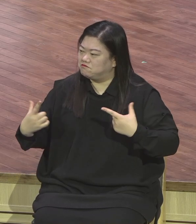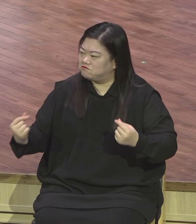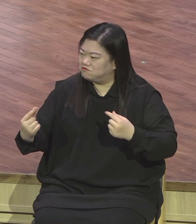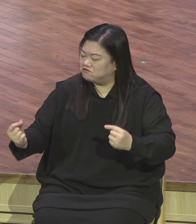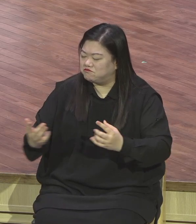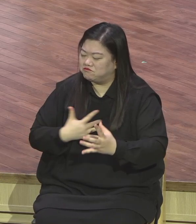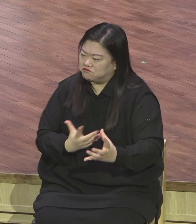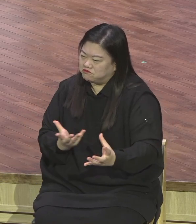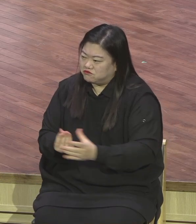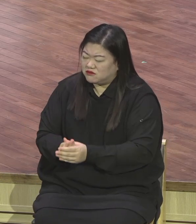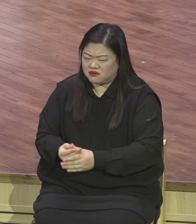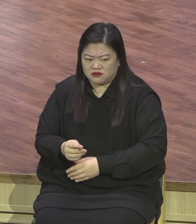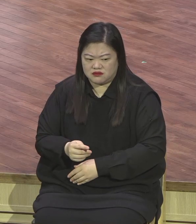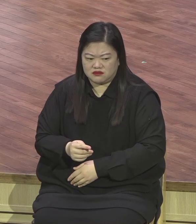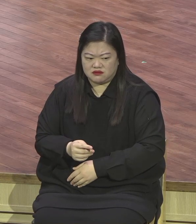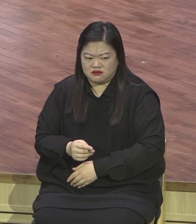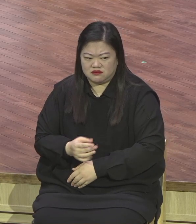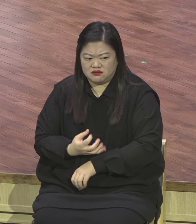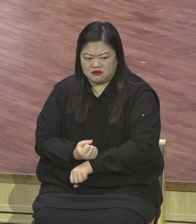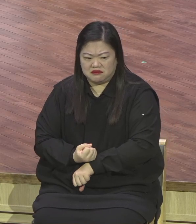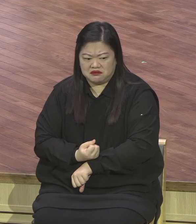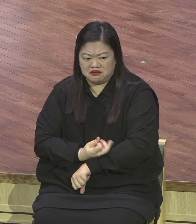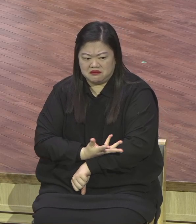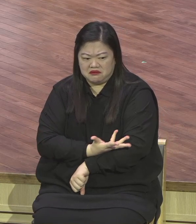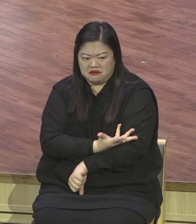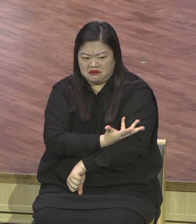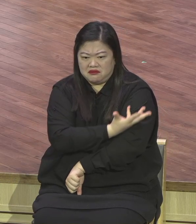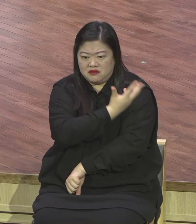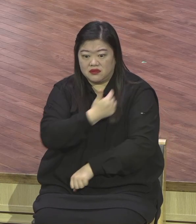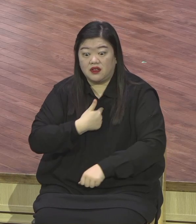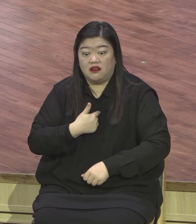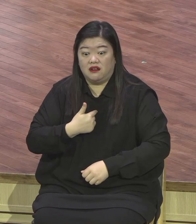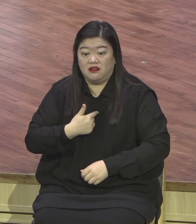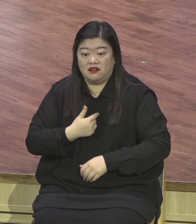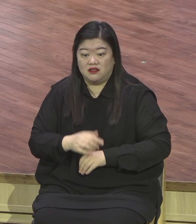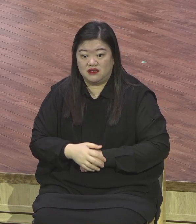완벽한 사람을 보면 징그러워. 속이 다 보여. 싹 다 보여.